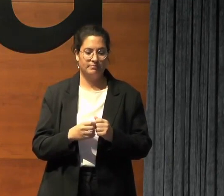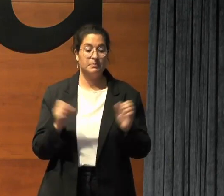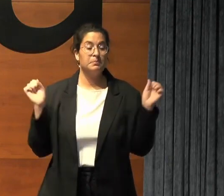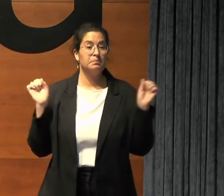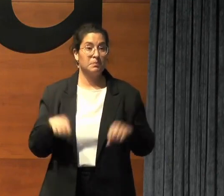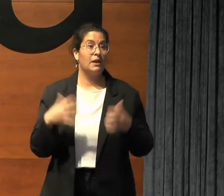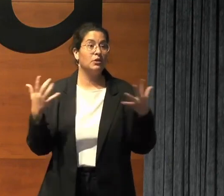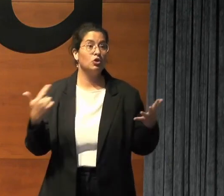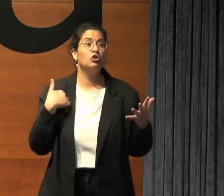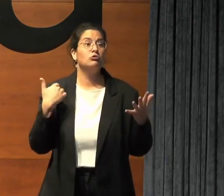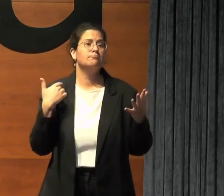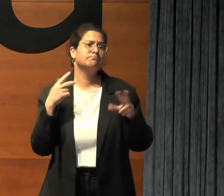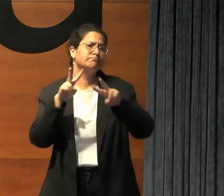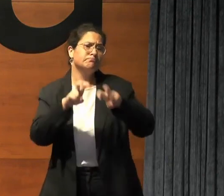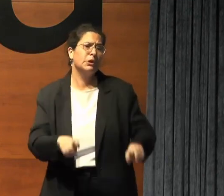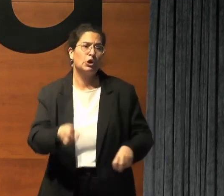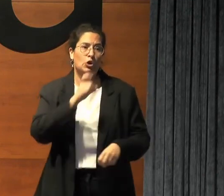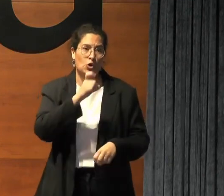esas demandas.